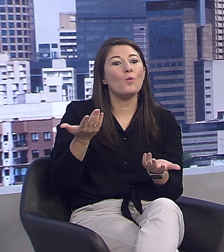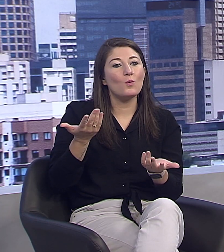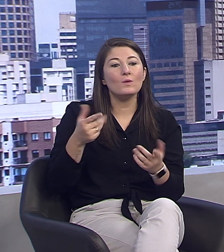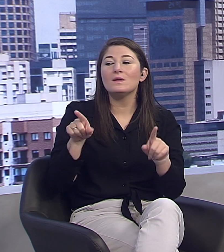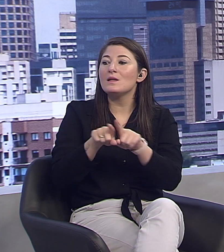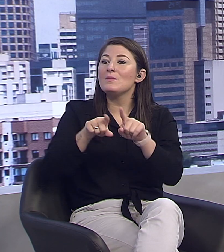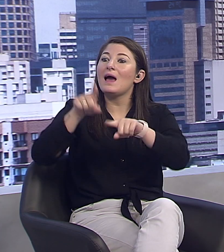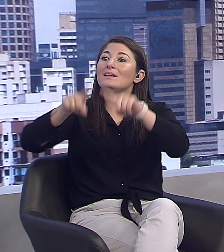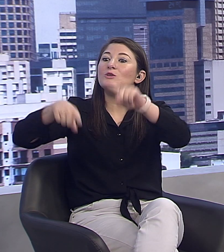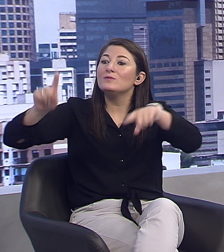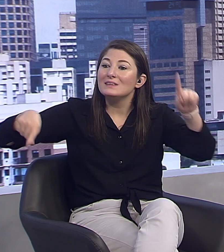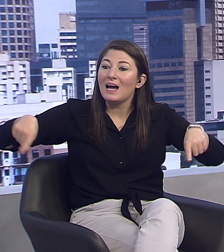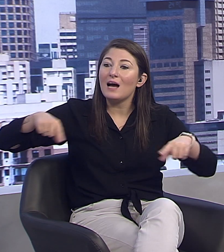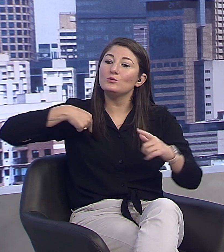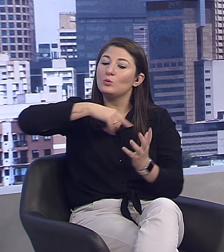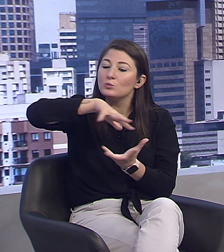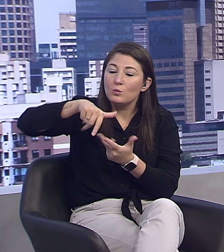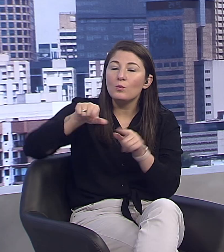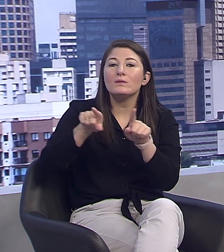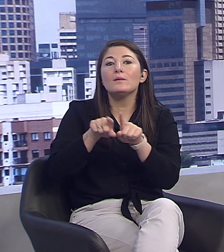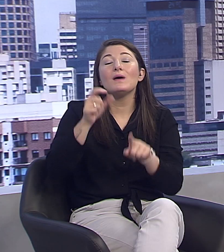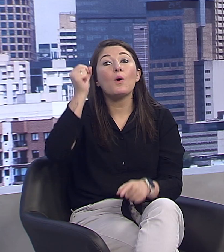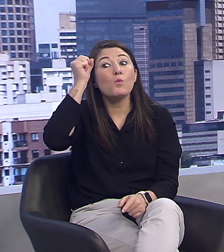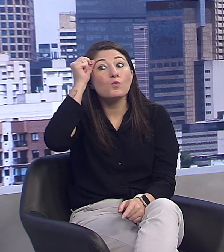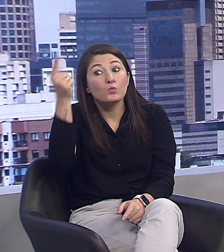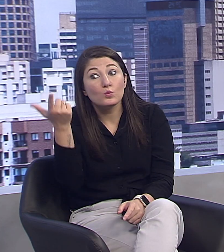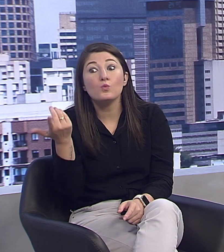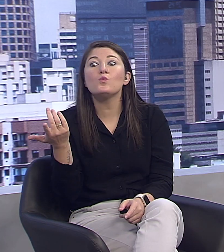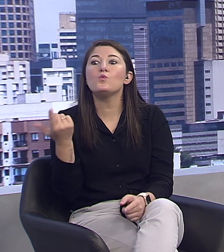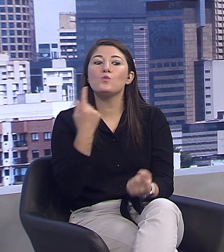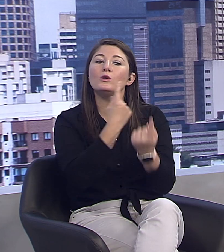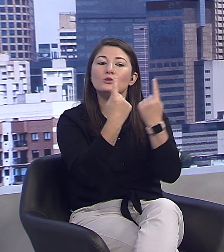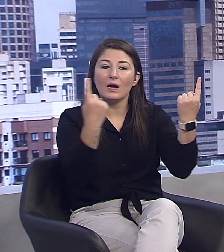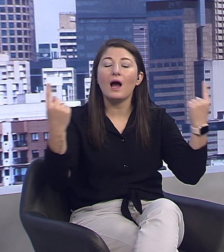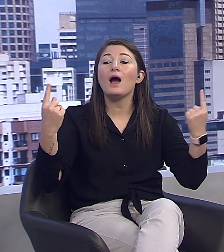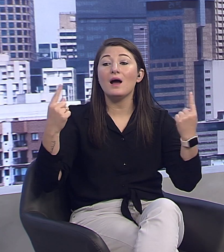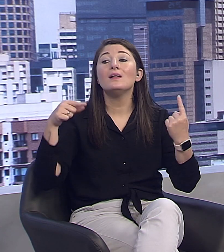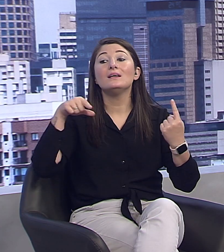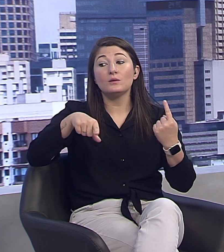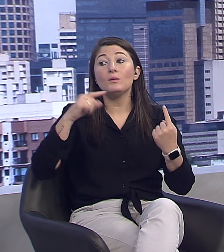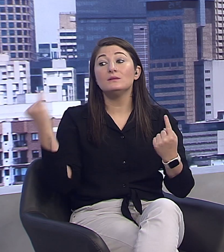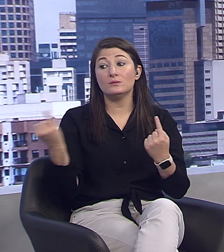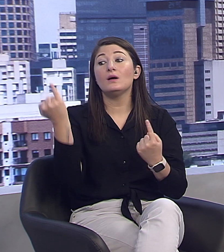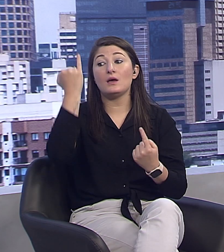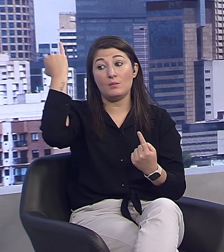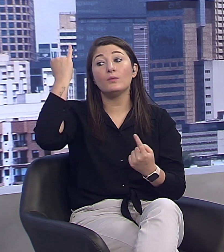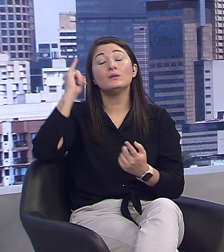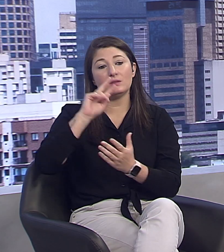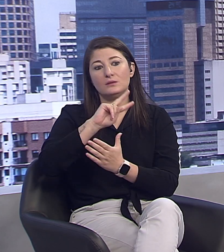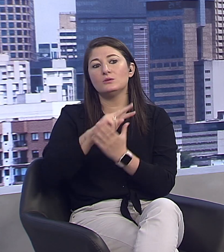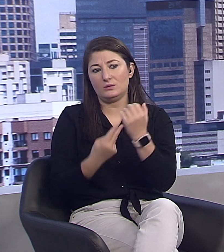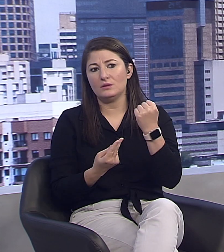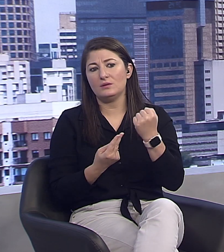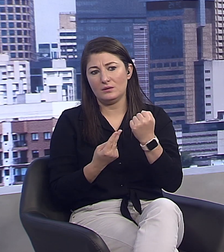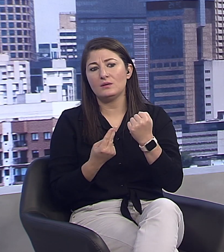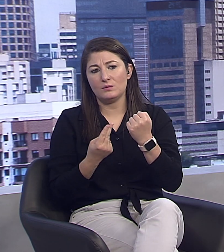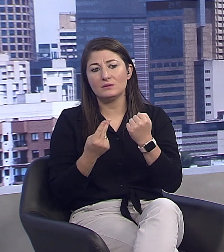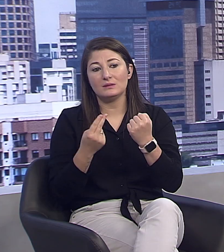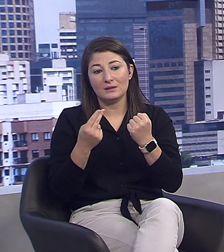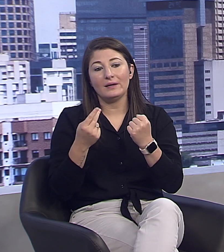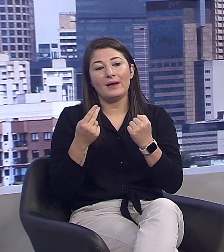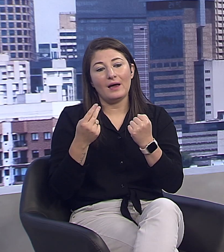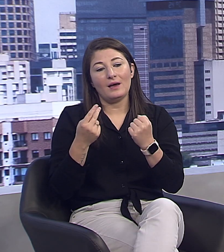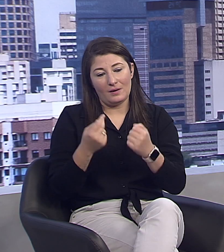professor, entender o mundo à sua volta, né? Porque o mundo é diverso e a gente precisa fazer essa leitura de